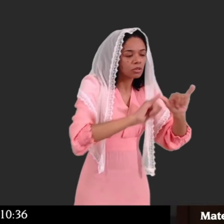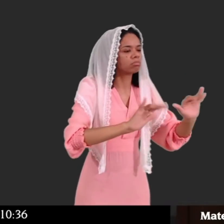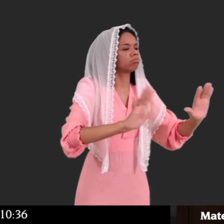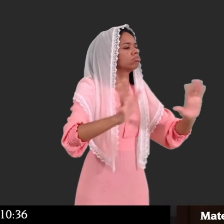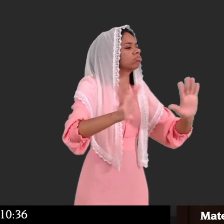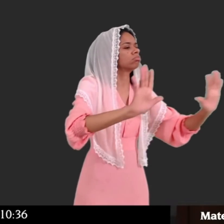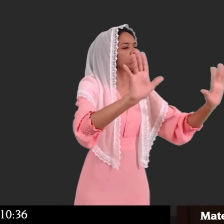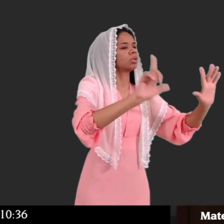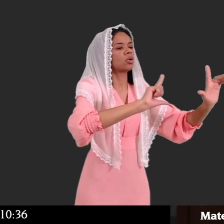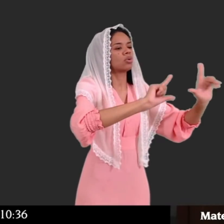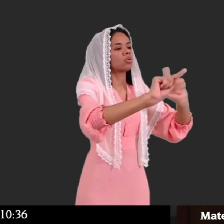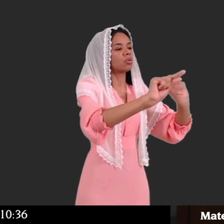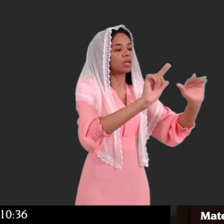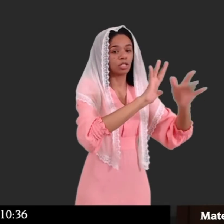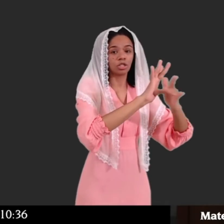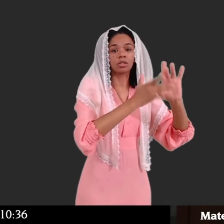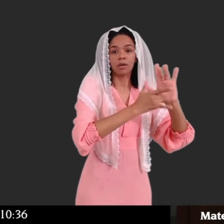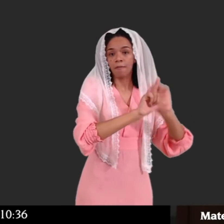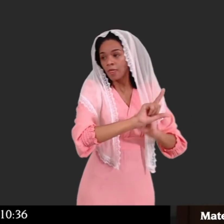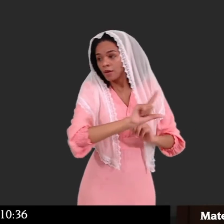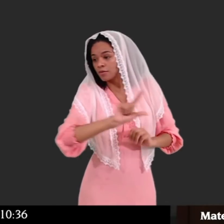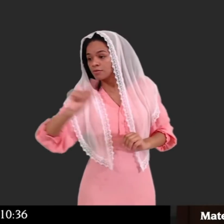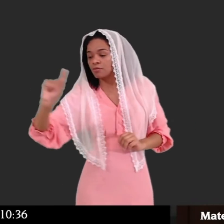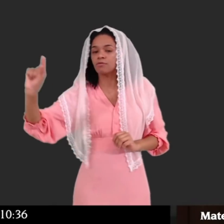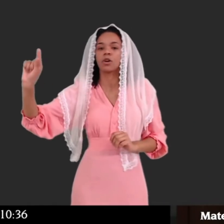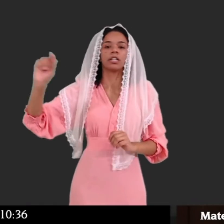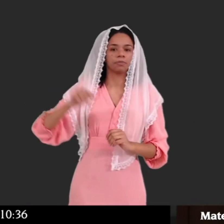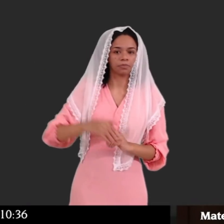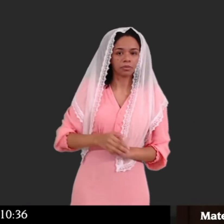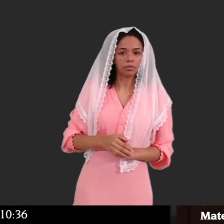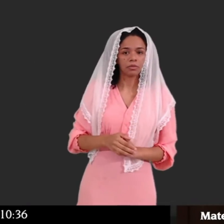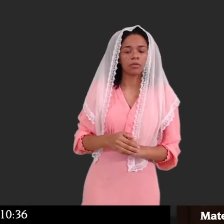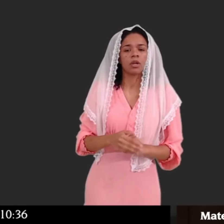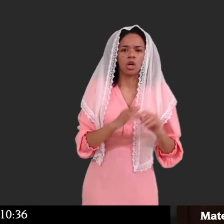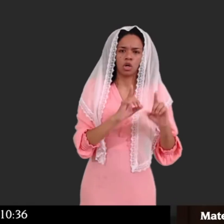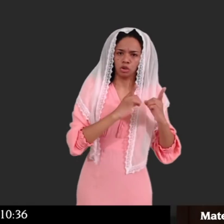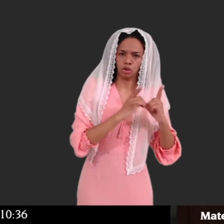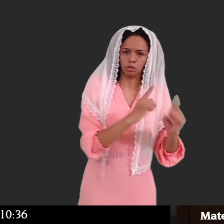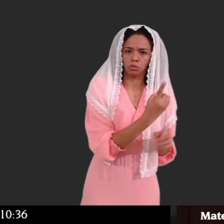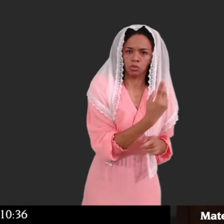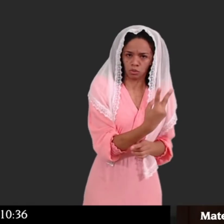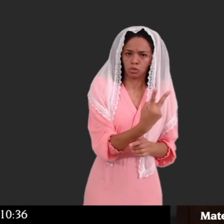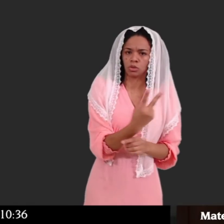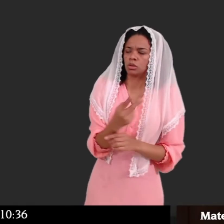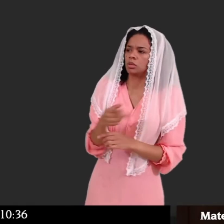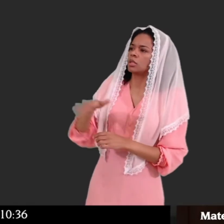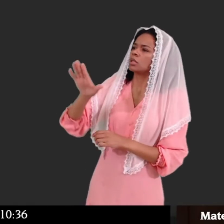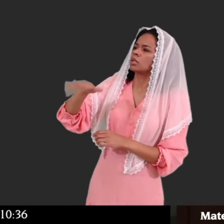multidão, foi Jesus para casa. E chegando ao pé dele, os seus discípulos dizendo,